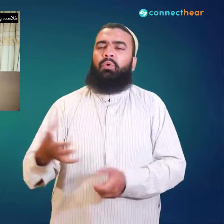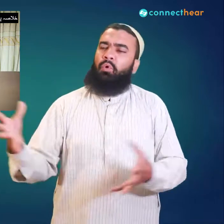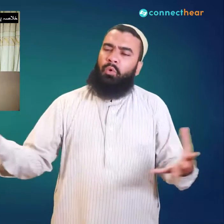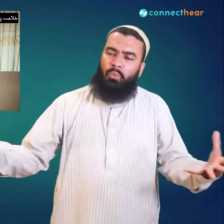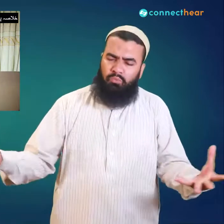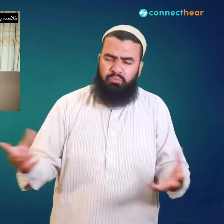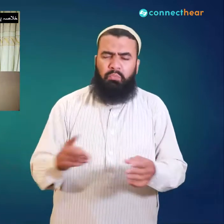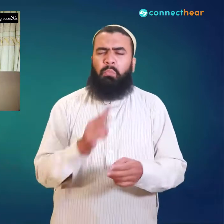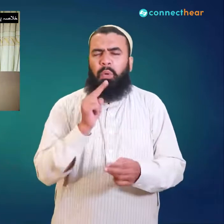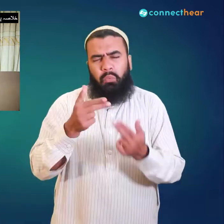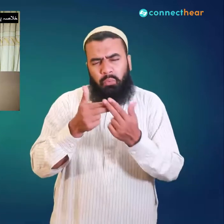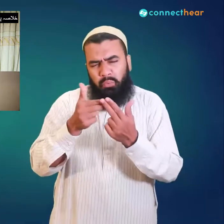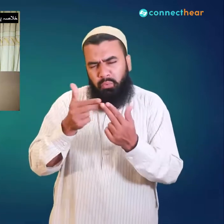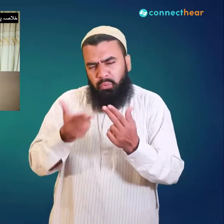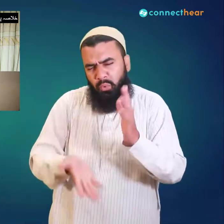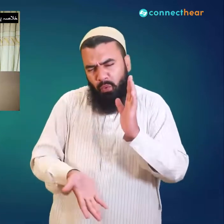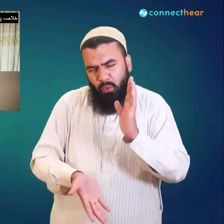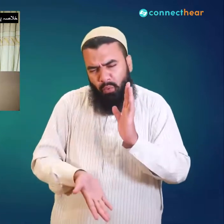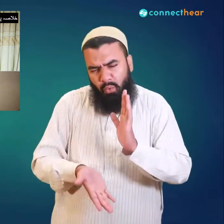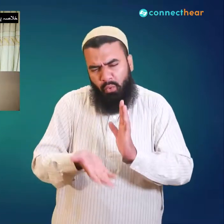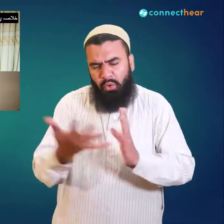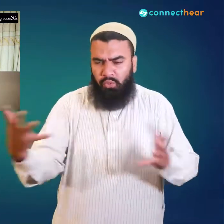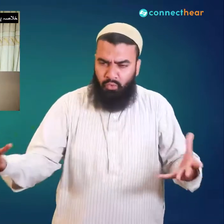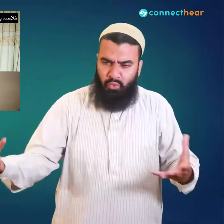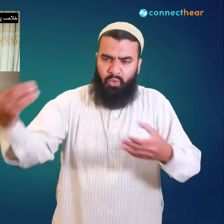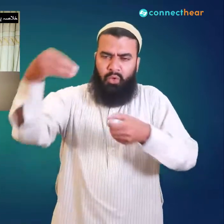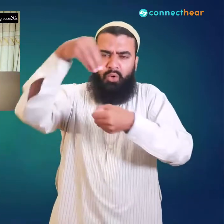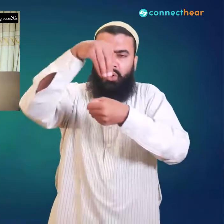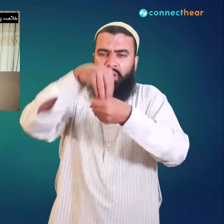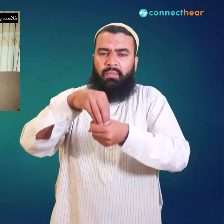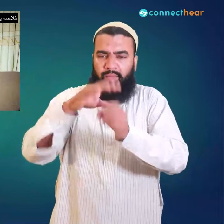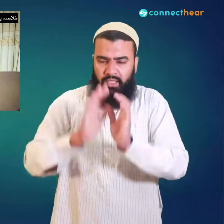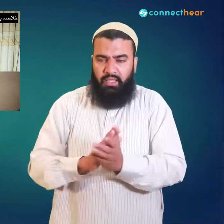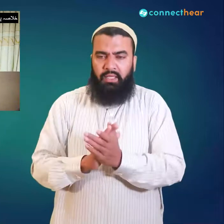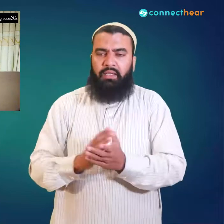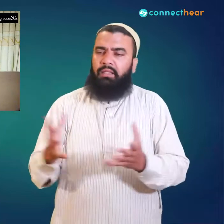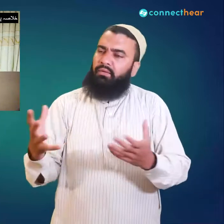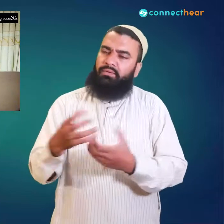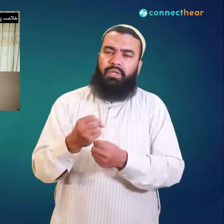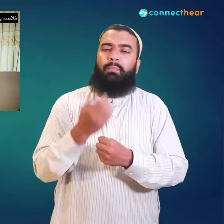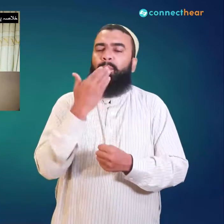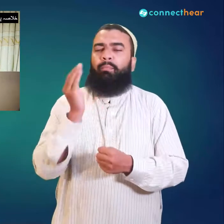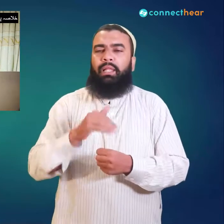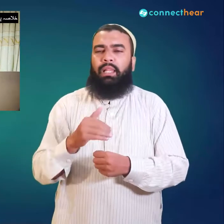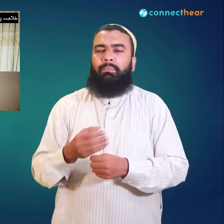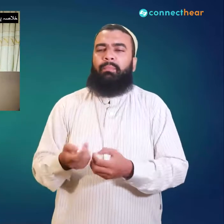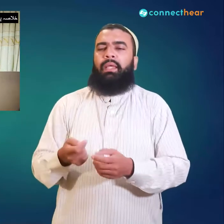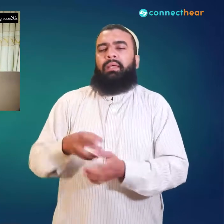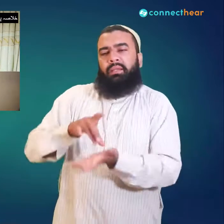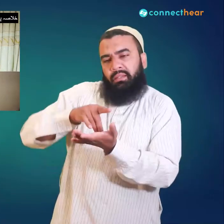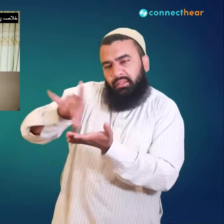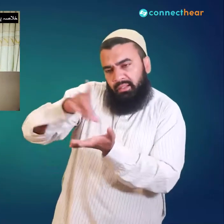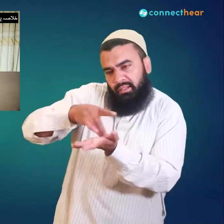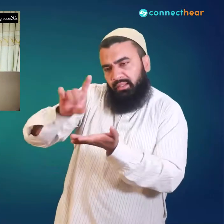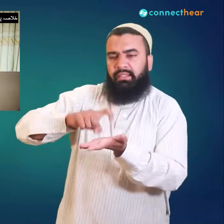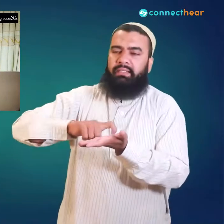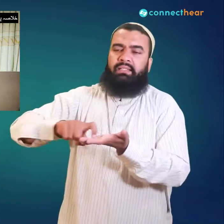لیے، ضرورت کے لیے ناگزیر ہو، ضروری ہو، اس کو پورا کرنا، یہ بھی فی سبیل اللہ میں شامل